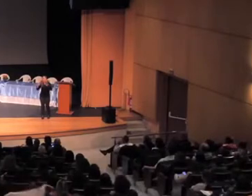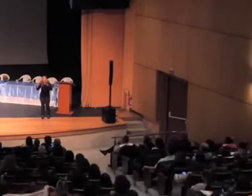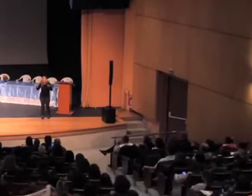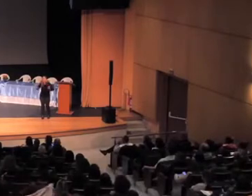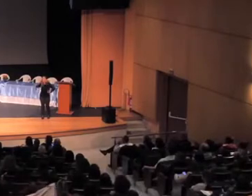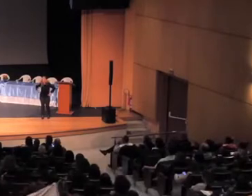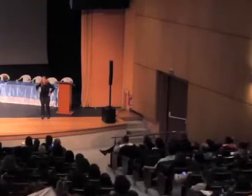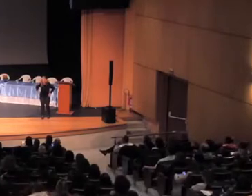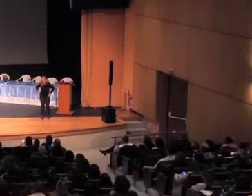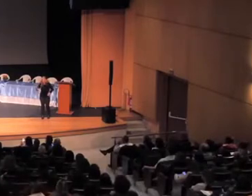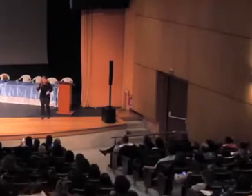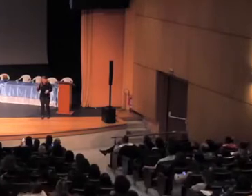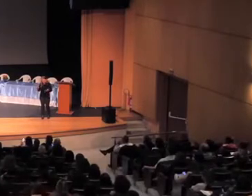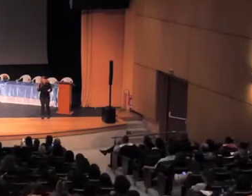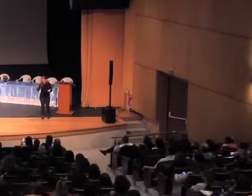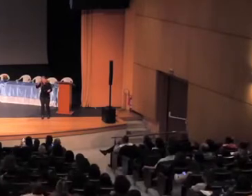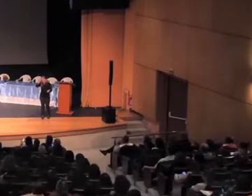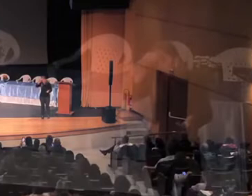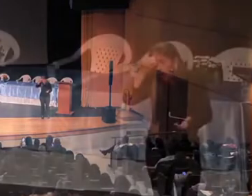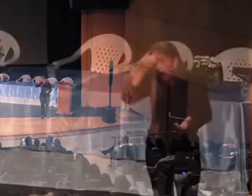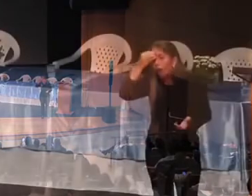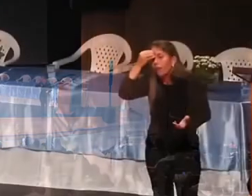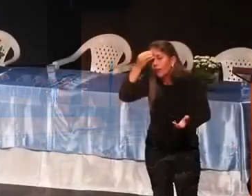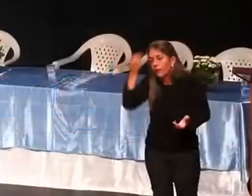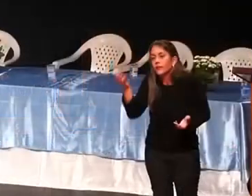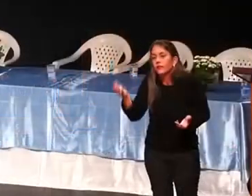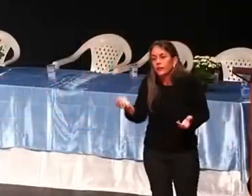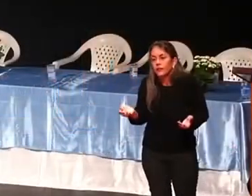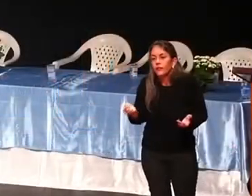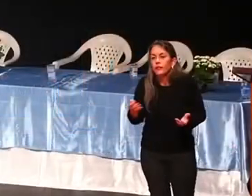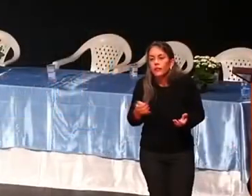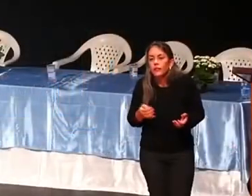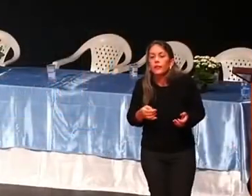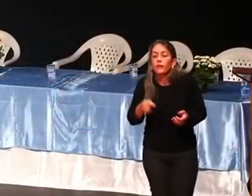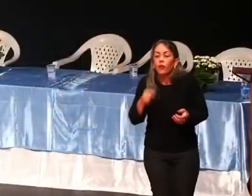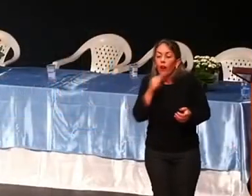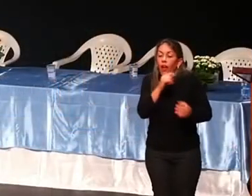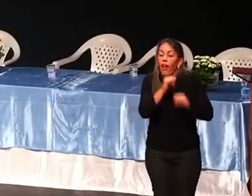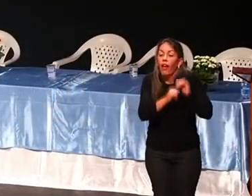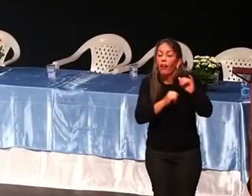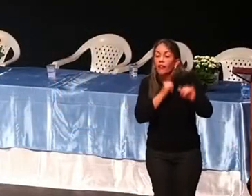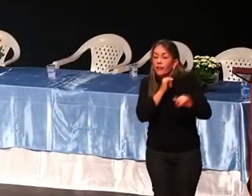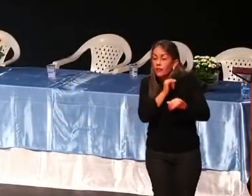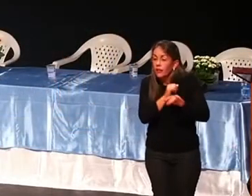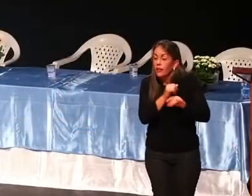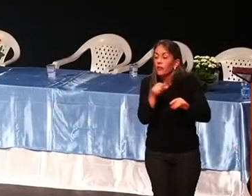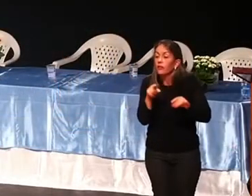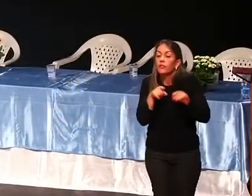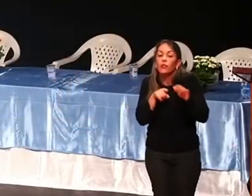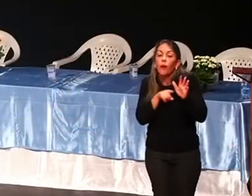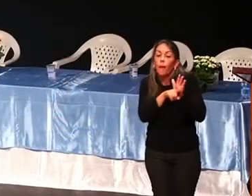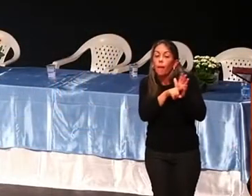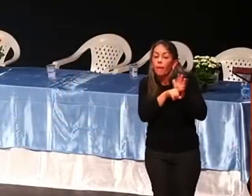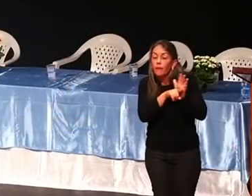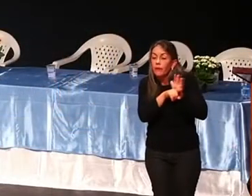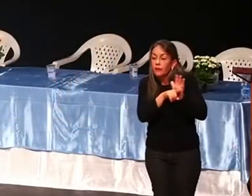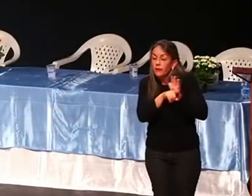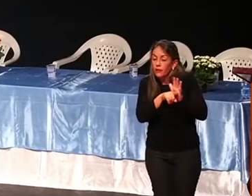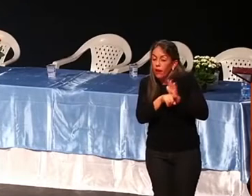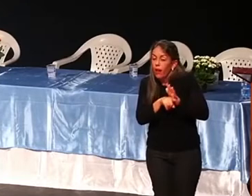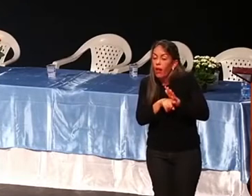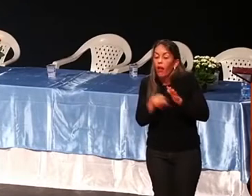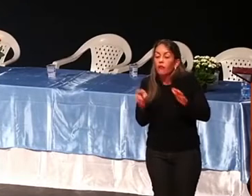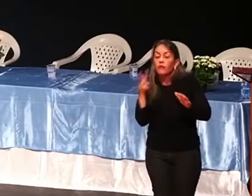Você viu como que fica na cabeça? Então eu falo assim, também entra lá no YouTube palestrante Fábio Fernandes que vai ter uma palestra de motivação quando você estiver